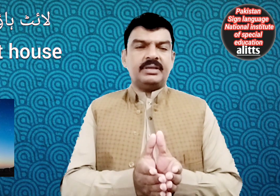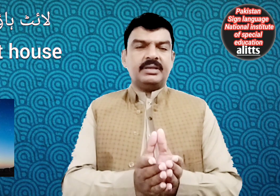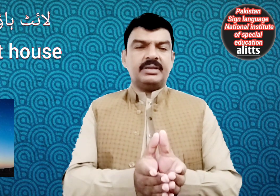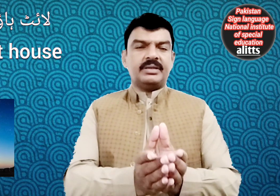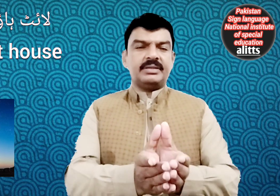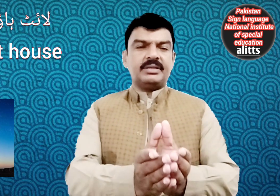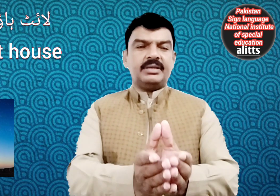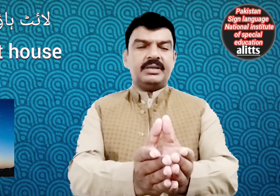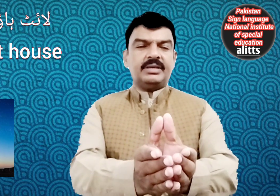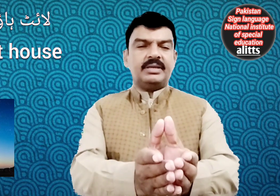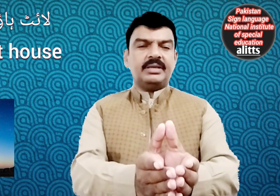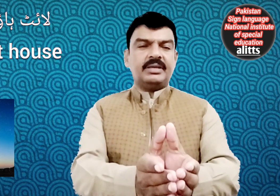कश्ती,